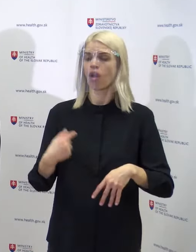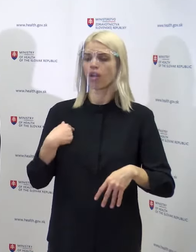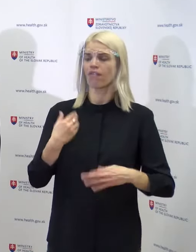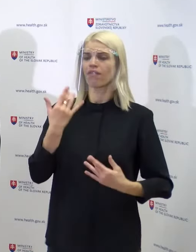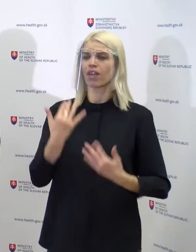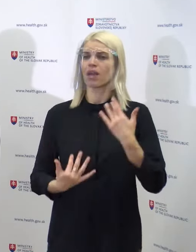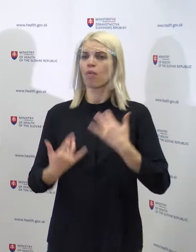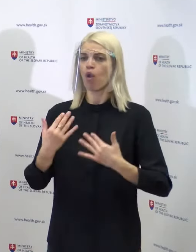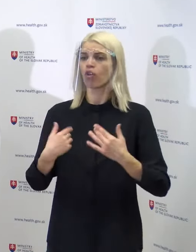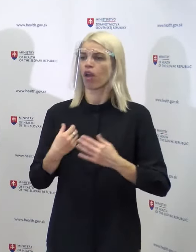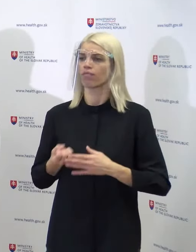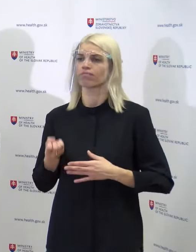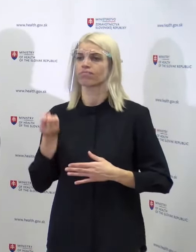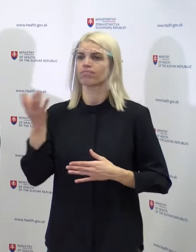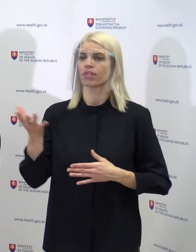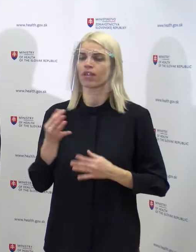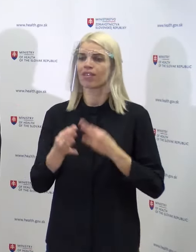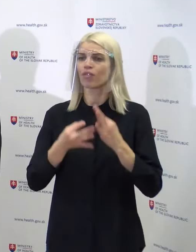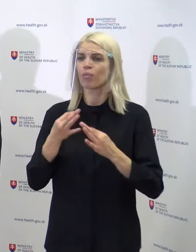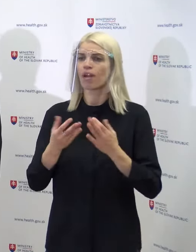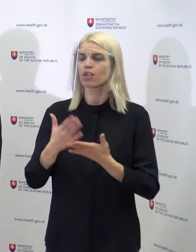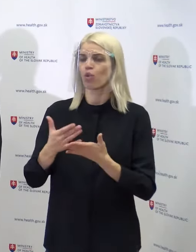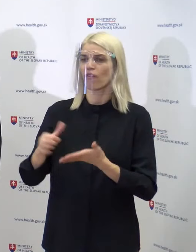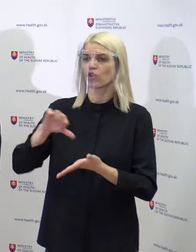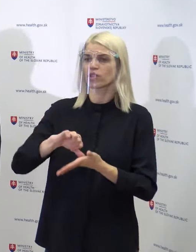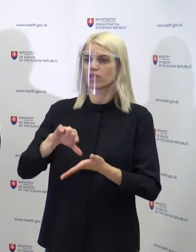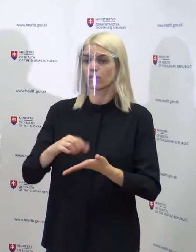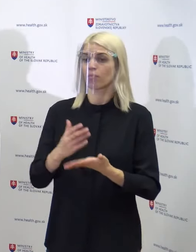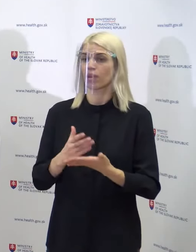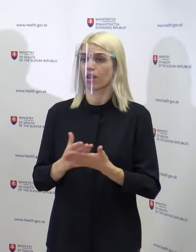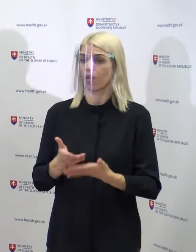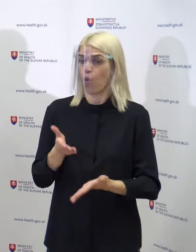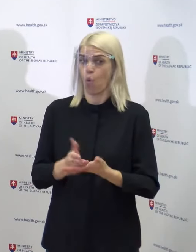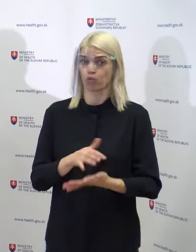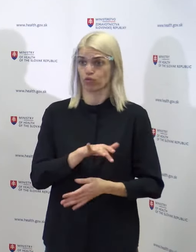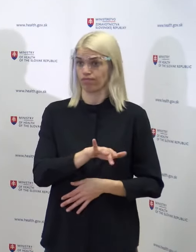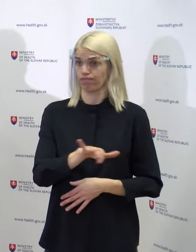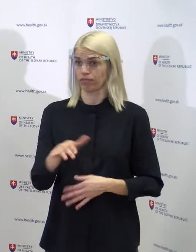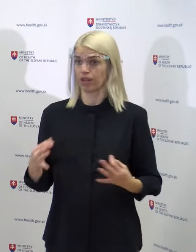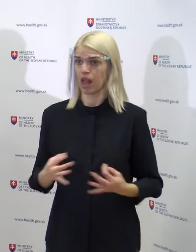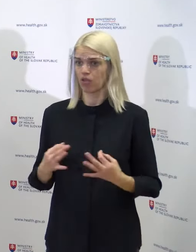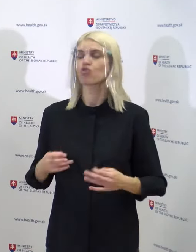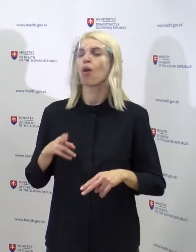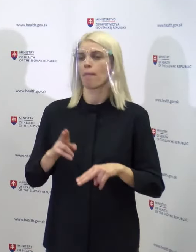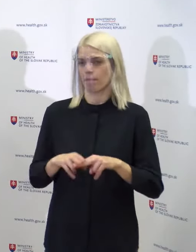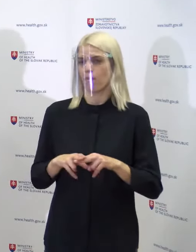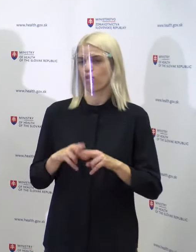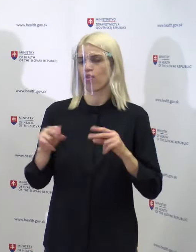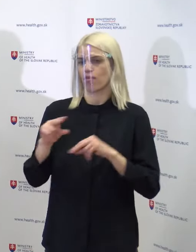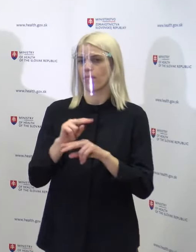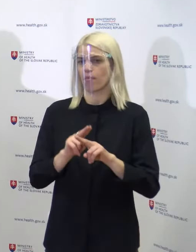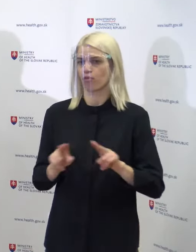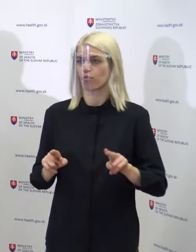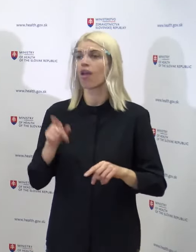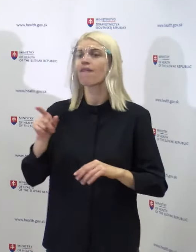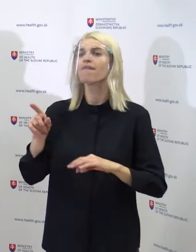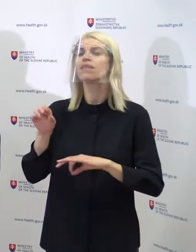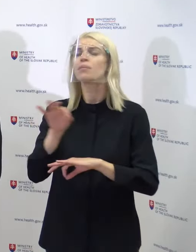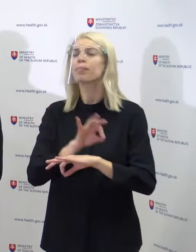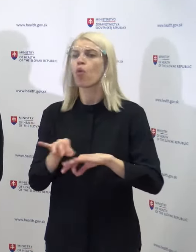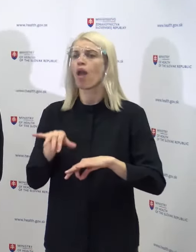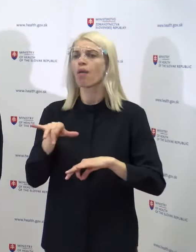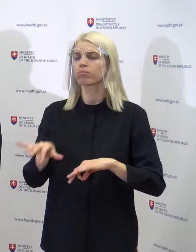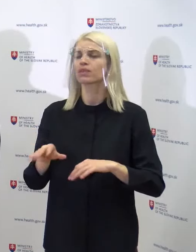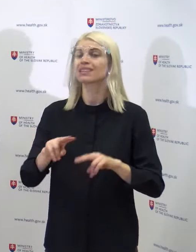niekde do centra informácie. Takže o telemedicíne sa budeme baviť vtedy, keď tu nejaká bude. Dneska sú to v podstate projekty, ktoré bežia vo svete, niekde v